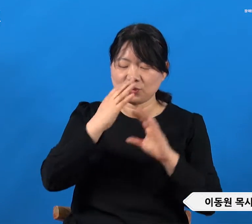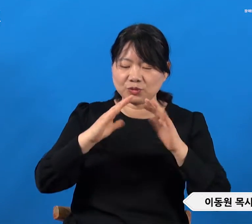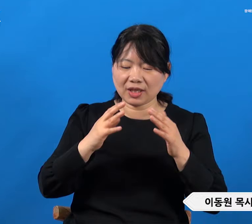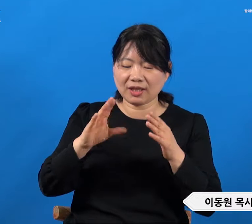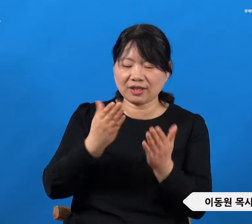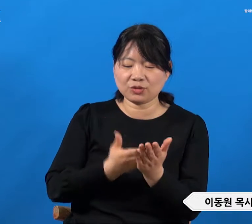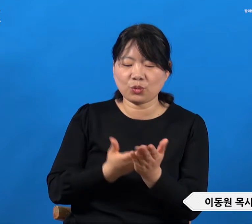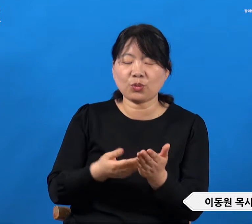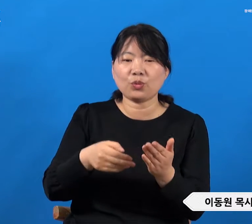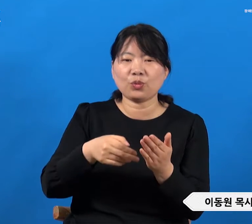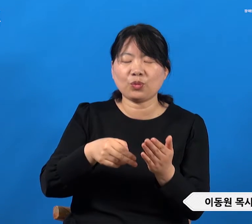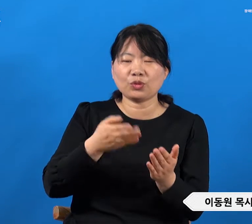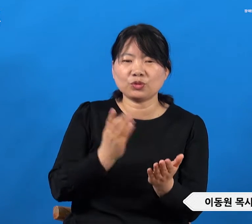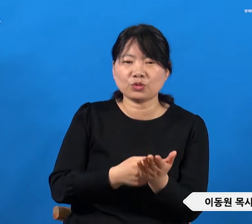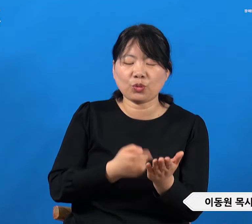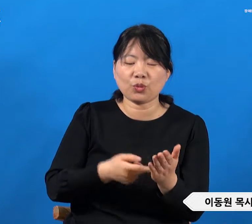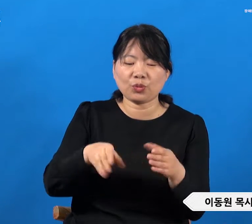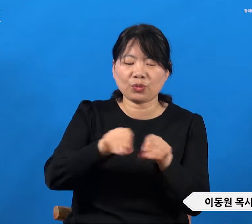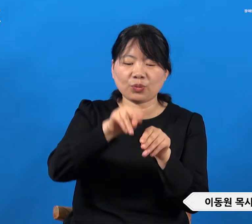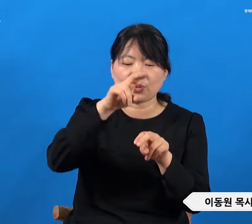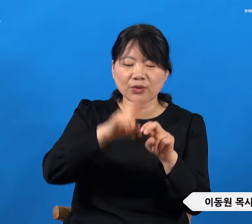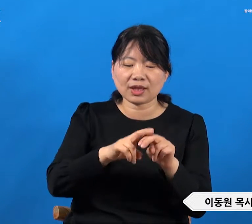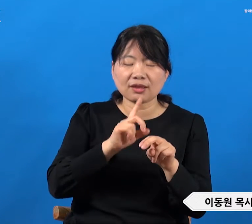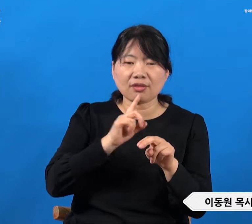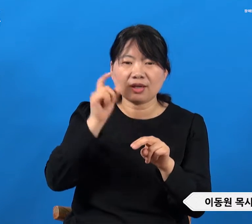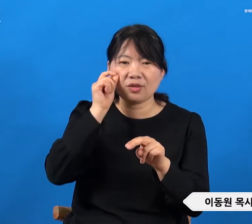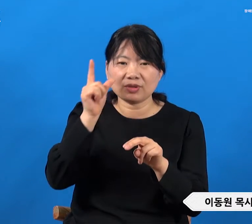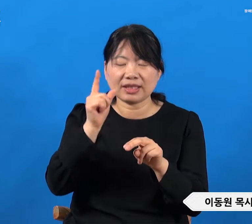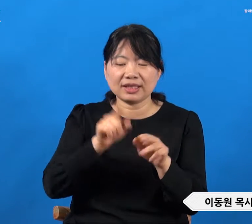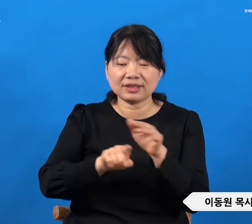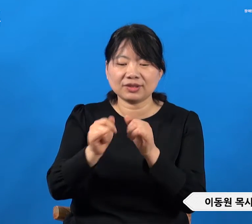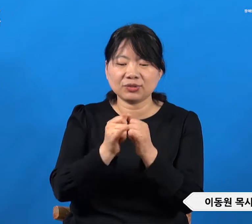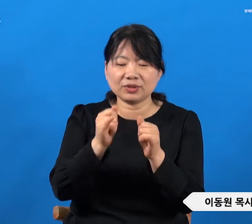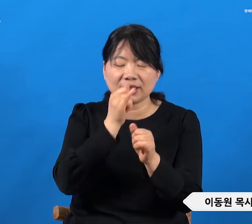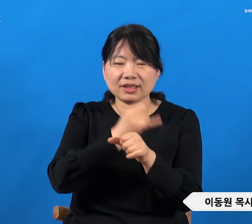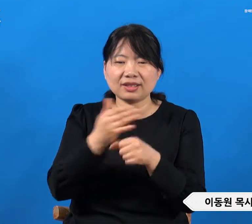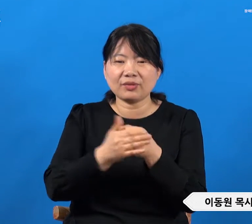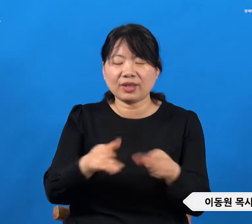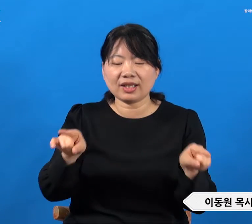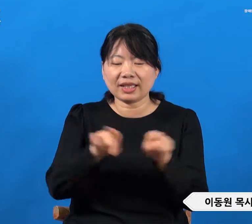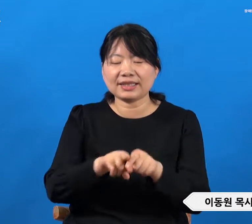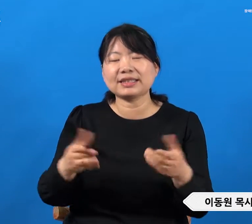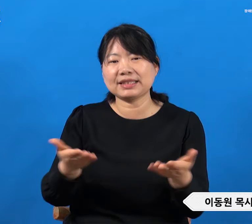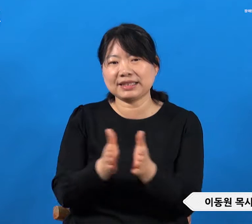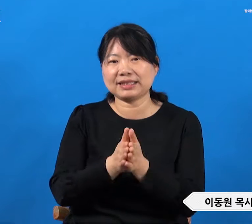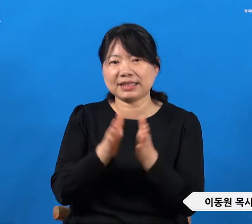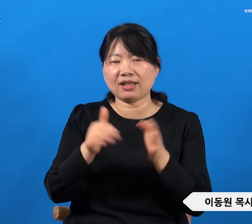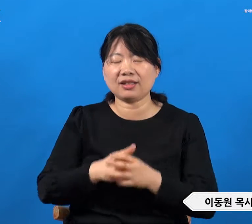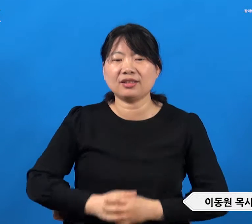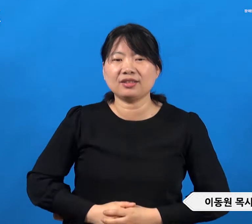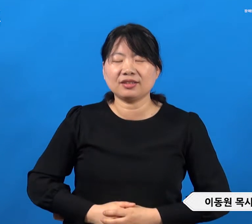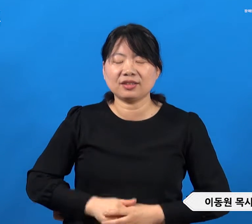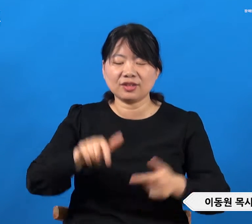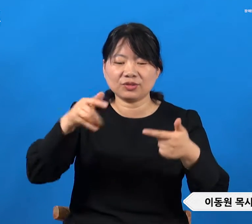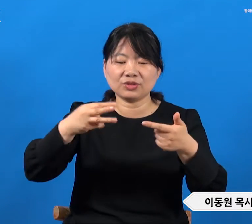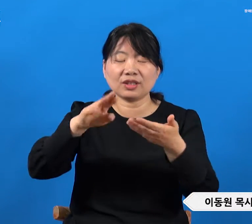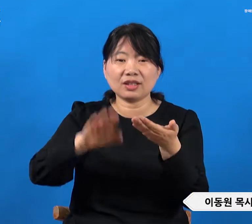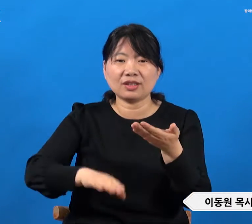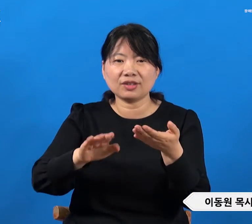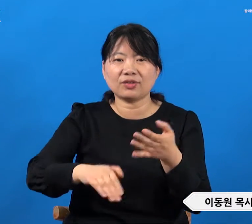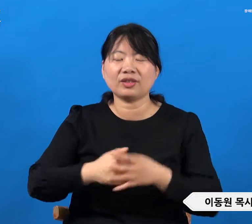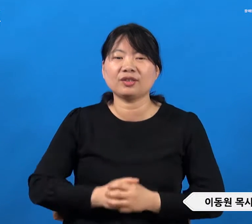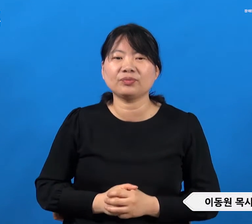총독입니다. 그러니까 유대 으뜸가는 지도자가 명령했으니까 그들이 같이 또 일을 한 것입니다. 6절